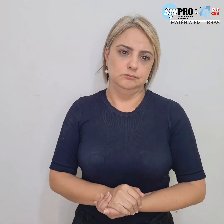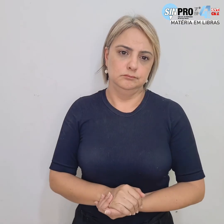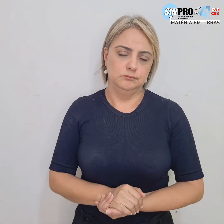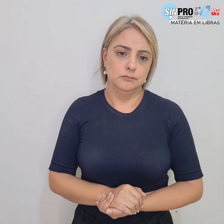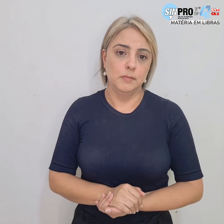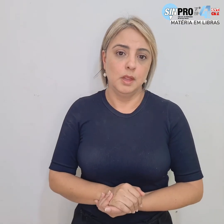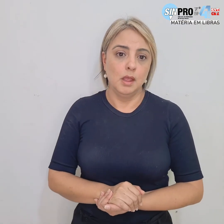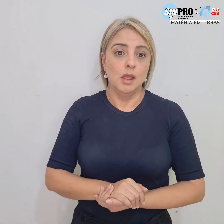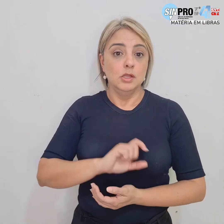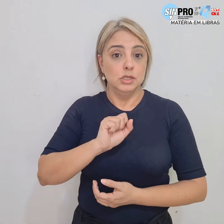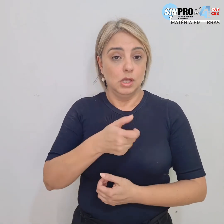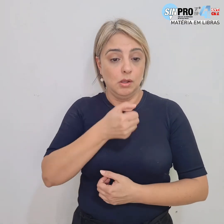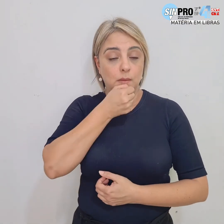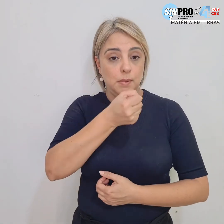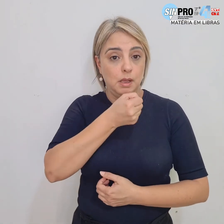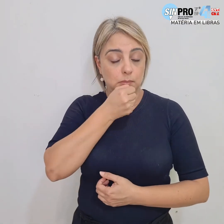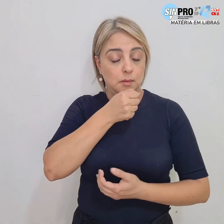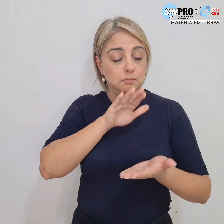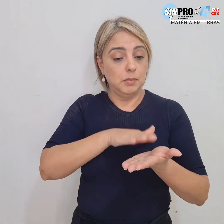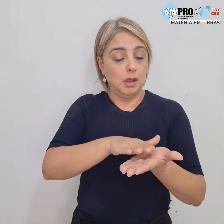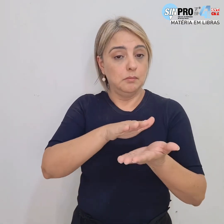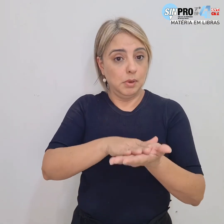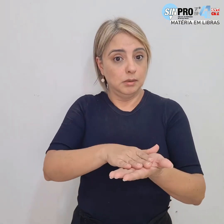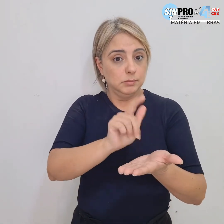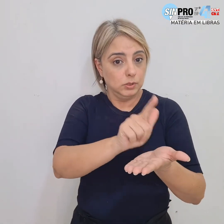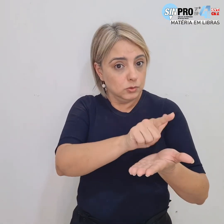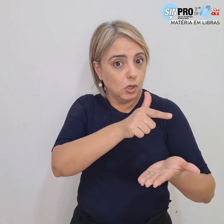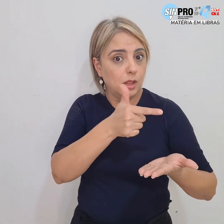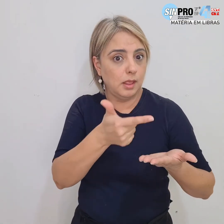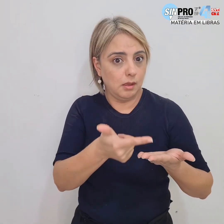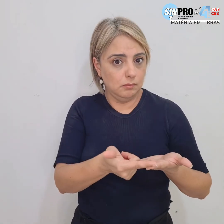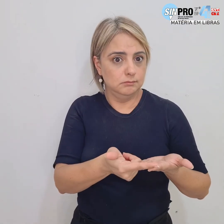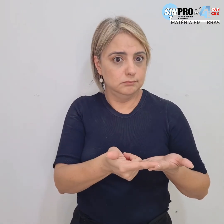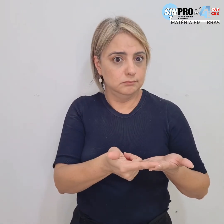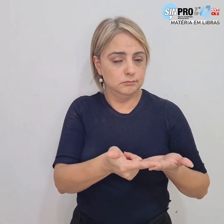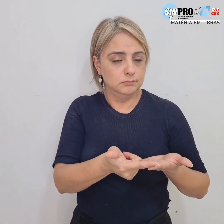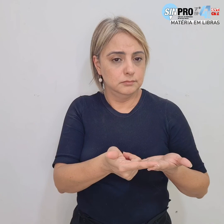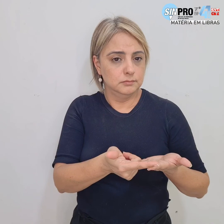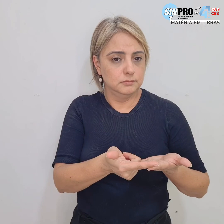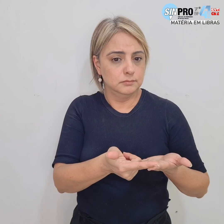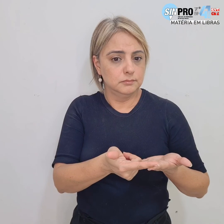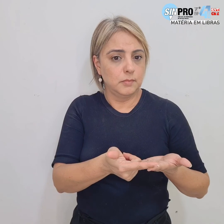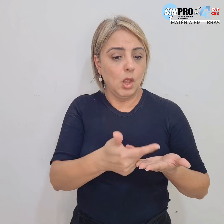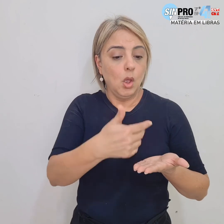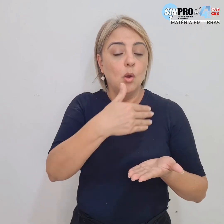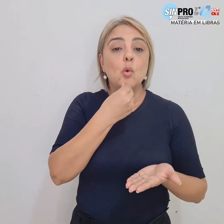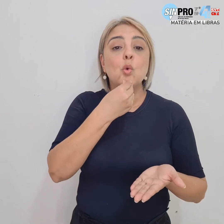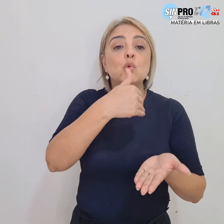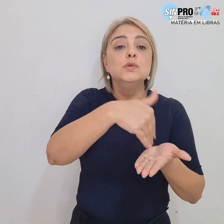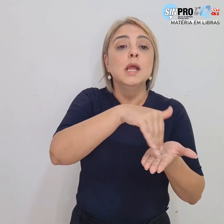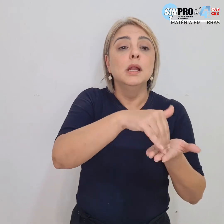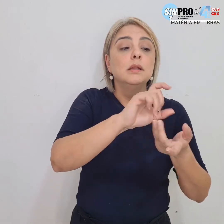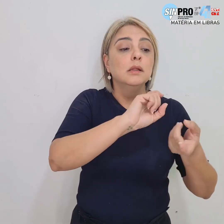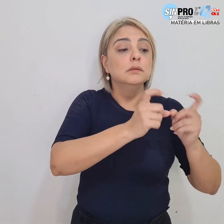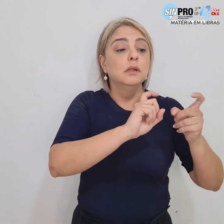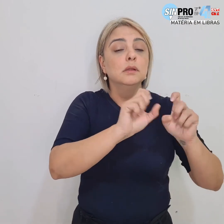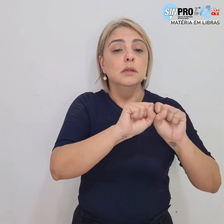De acordo com a reportagem publicada pelo Estadão, o secretário executivo do Fórum das